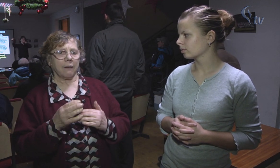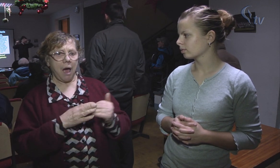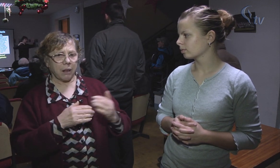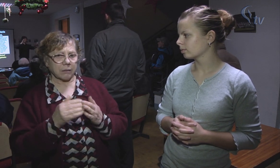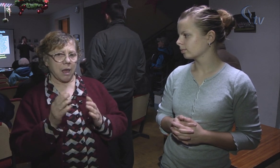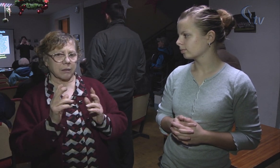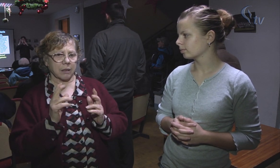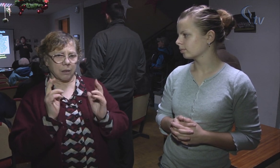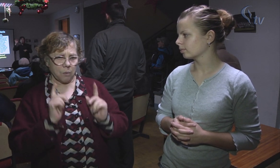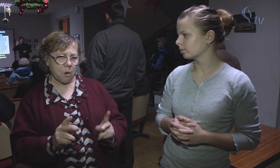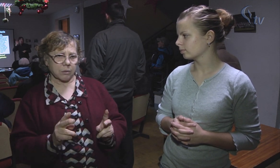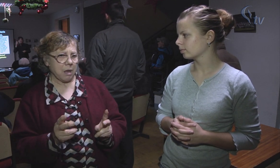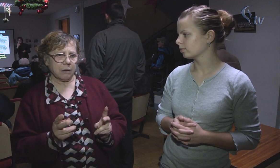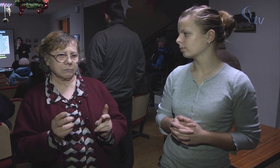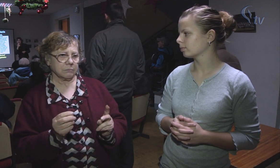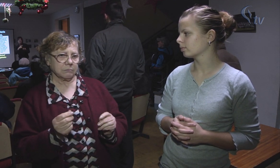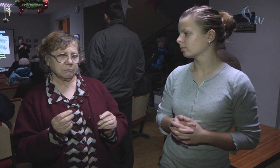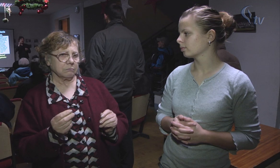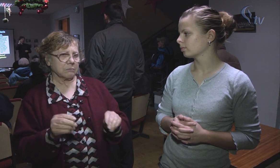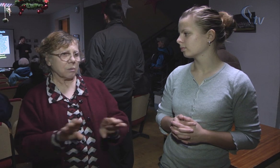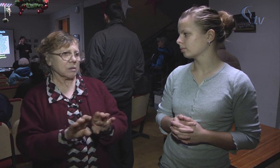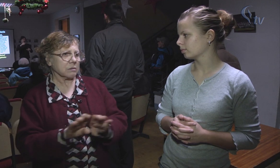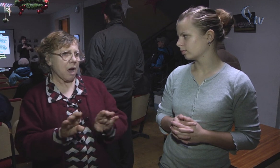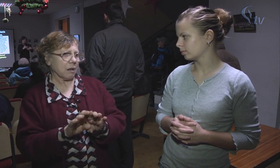rahul, sest neid kvaliteet ei saa võrrelda.